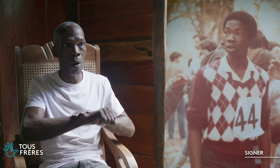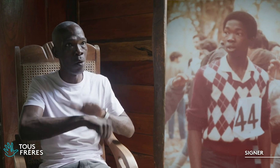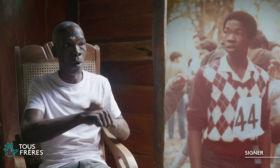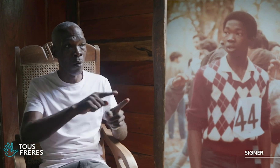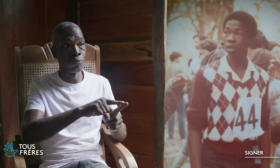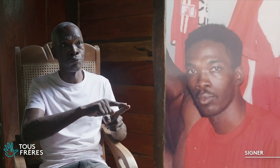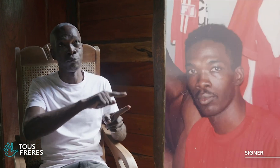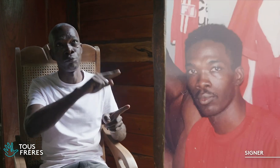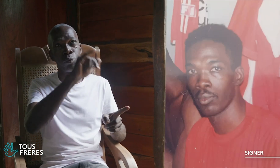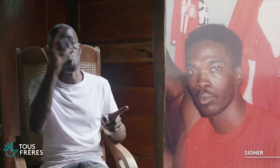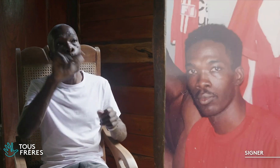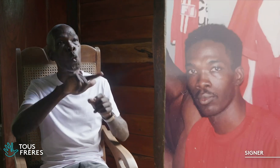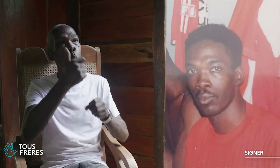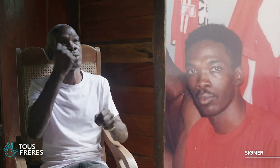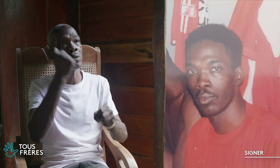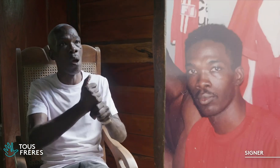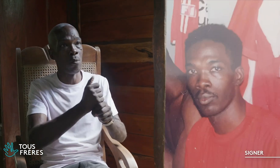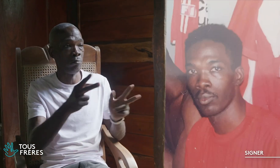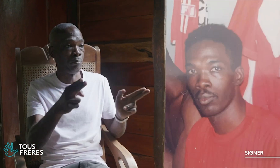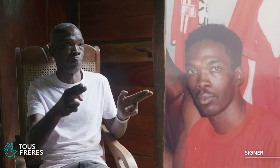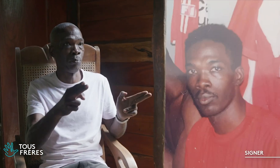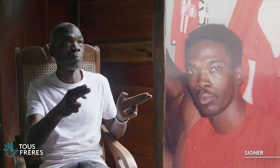commencé à pratiquer le football